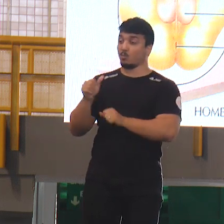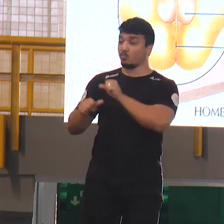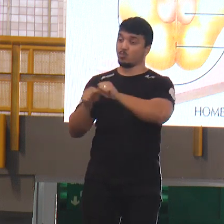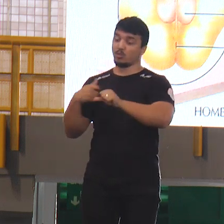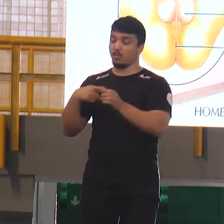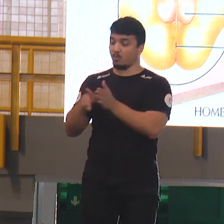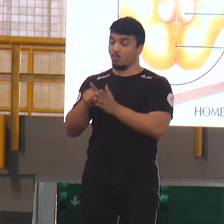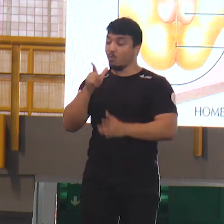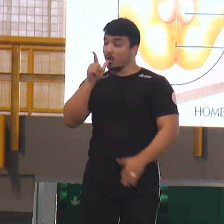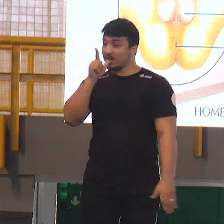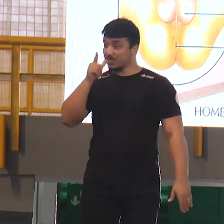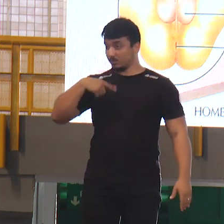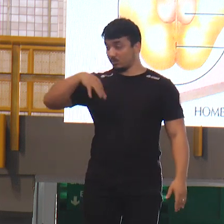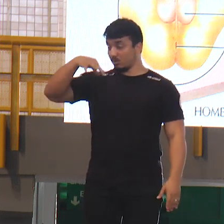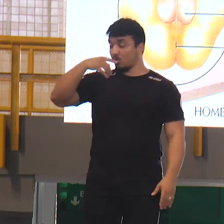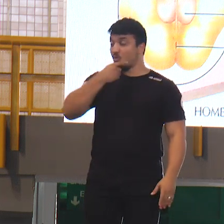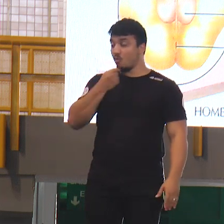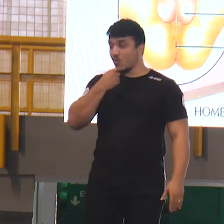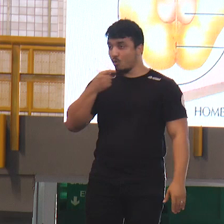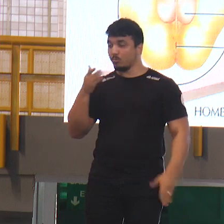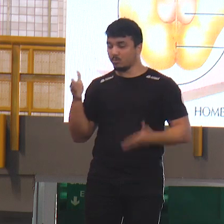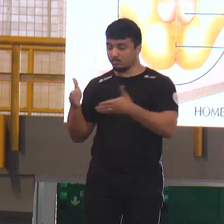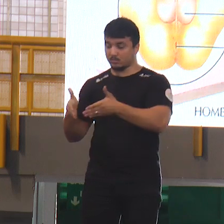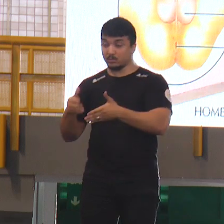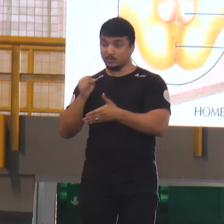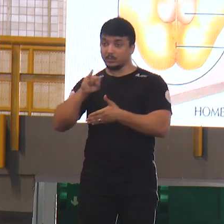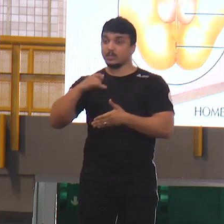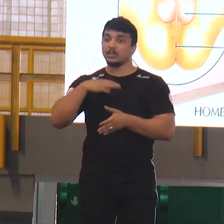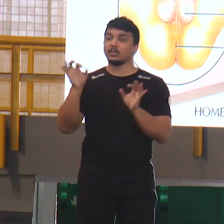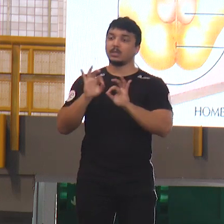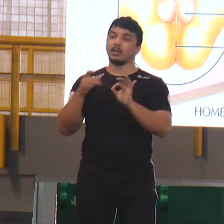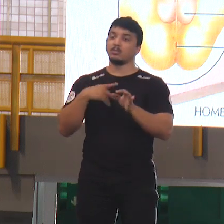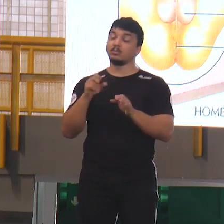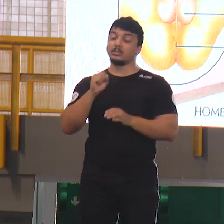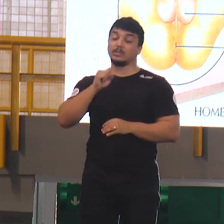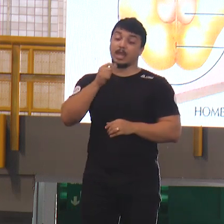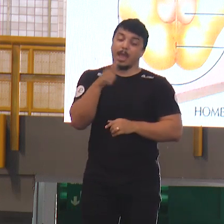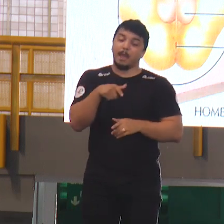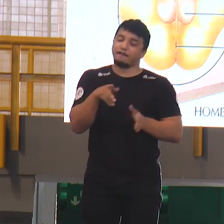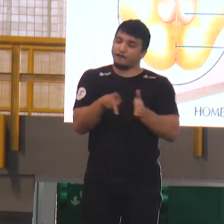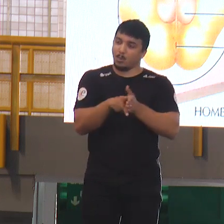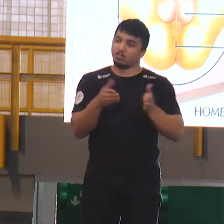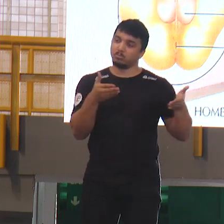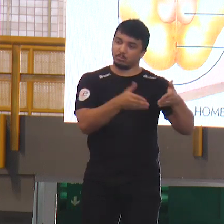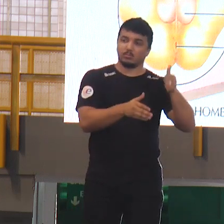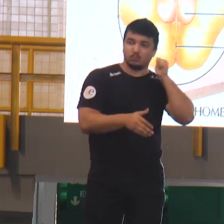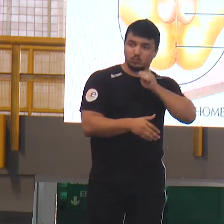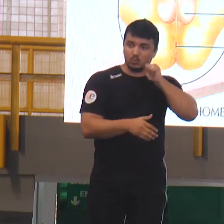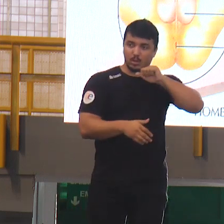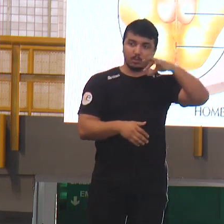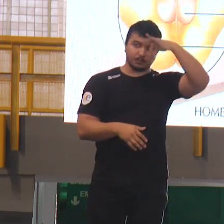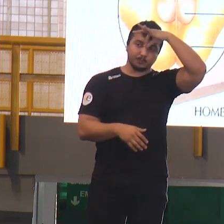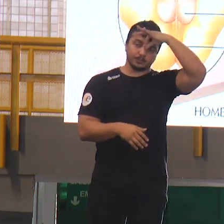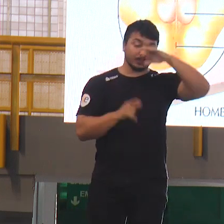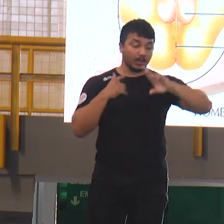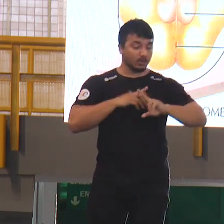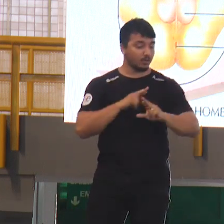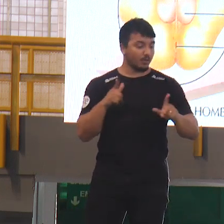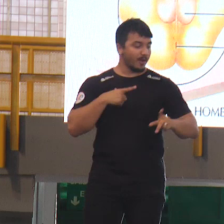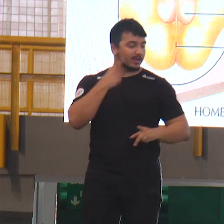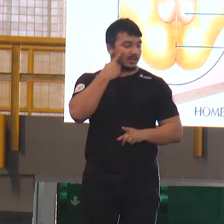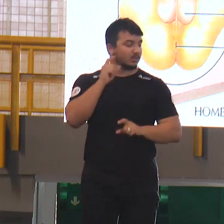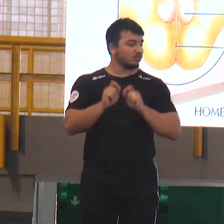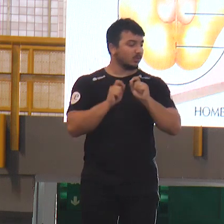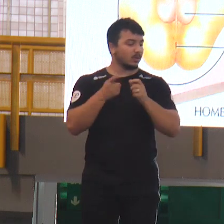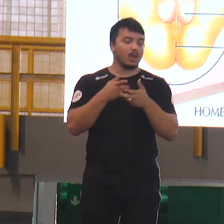o sexo masculino e, se não houver, para o sexo feminino. Se você observar, você vai ver que